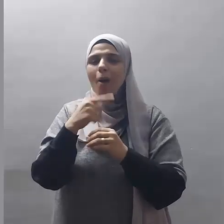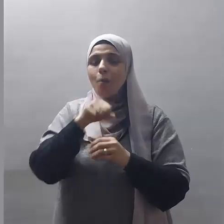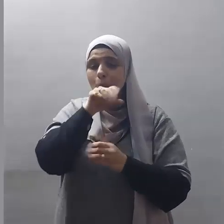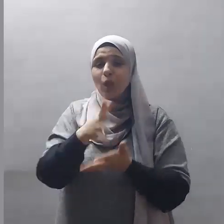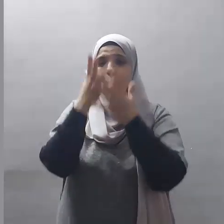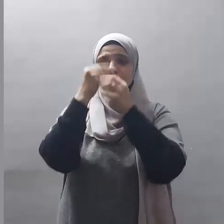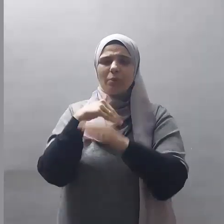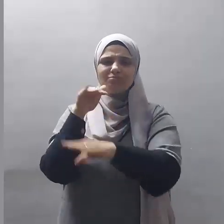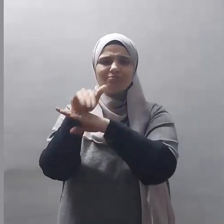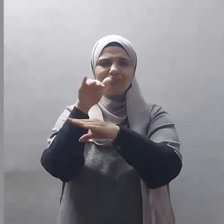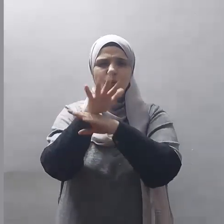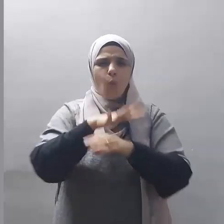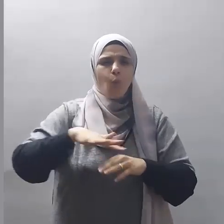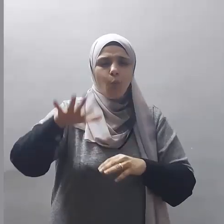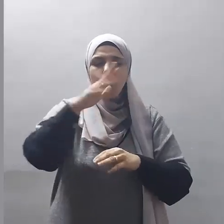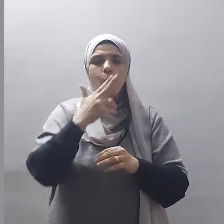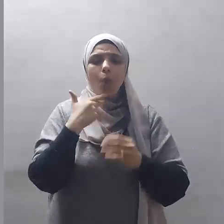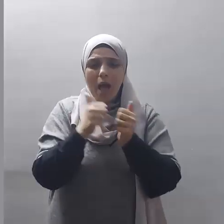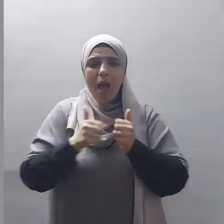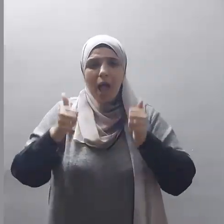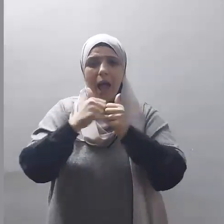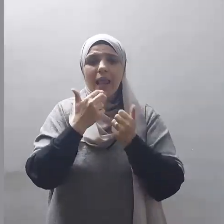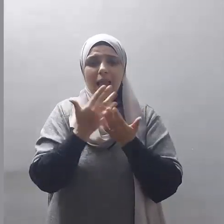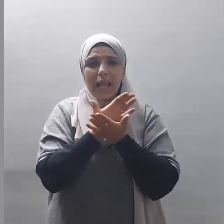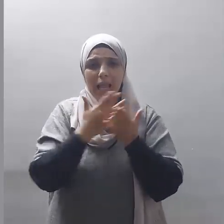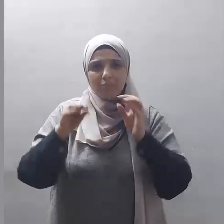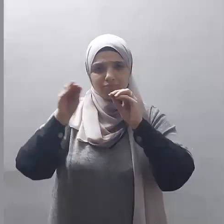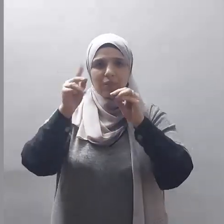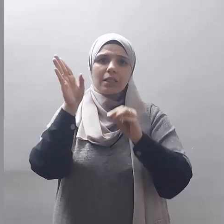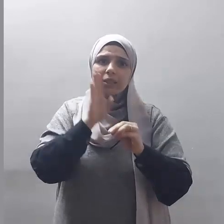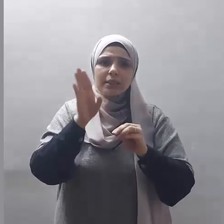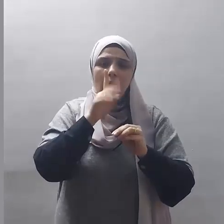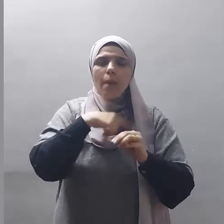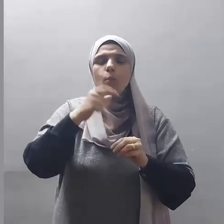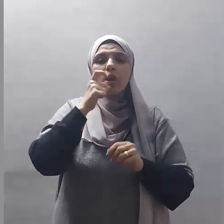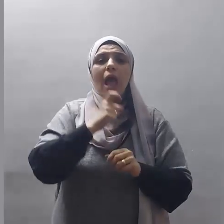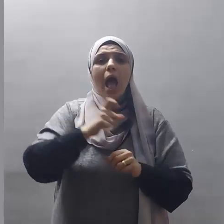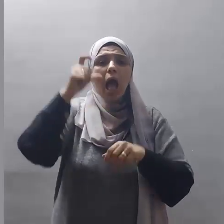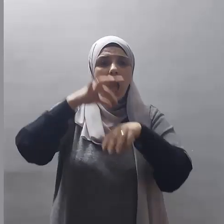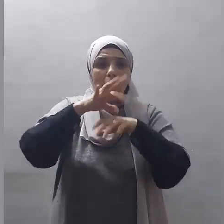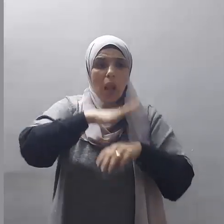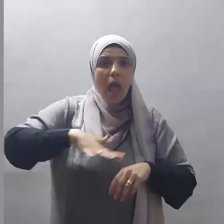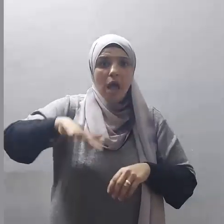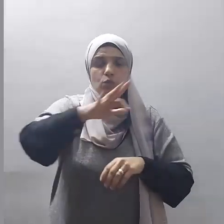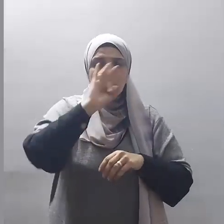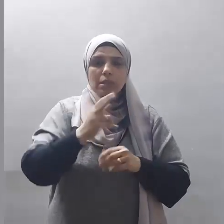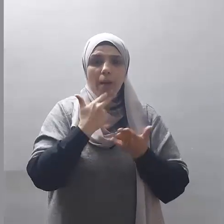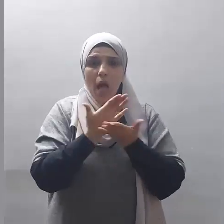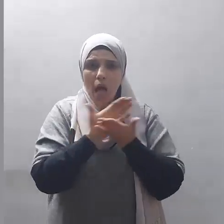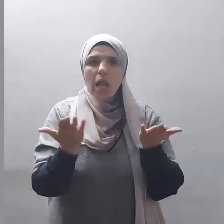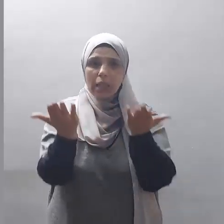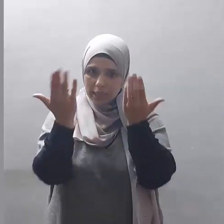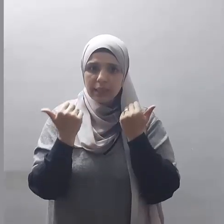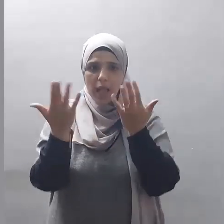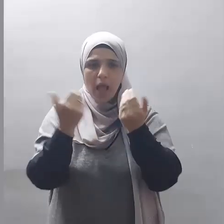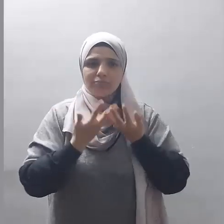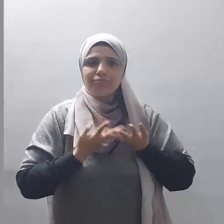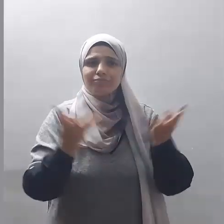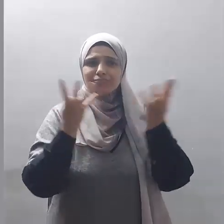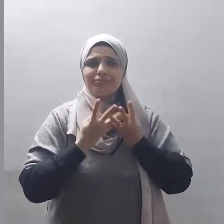عليه وسلم لأهل الخير في هذا الشهر الكريم: يا باغي الخير أقبل، حتى لا يكون